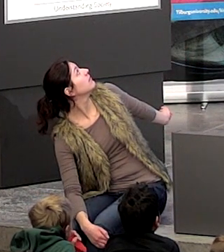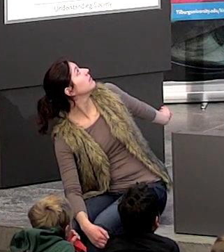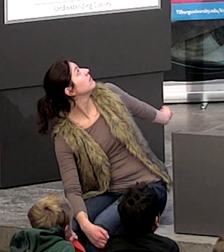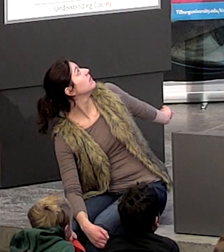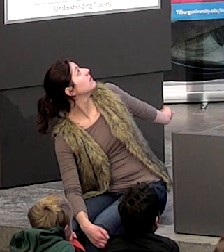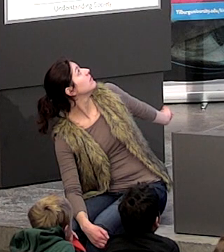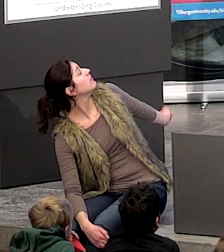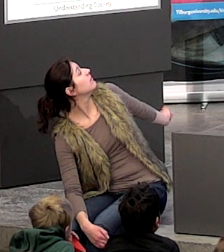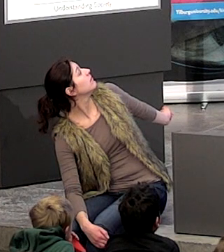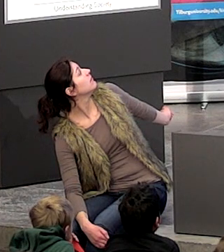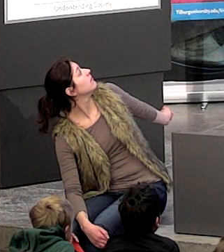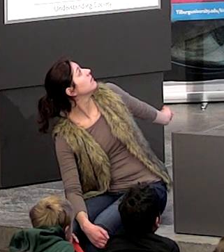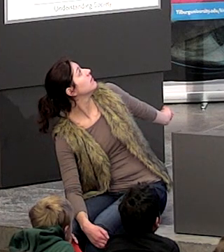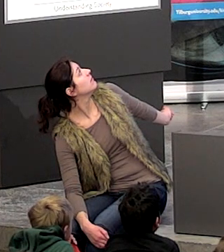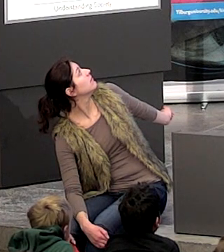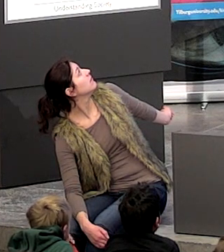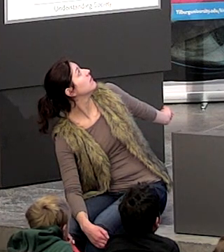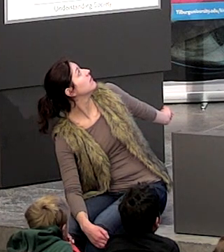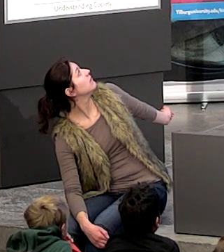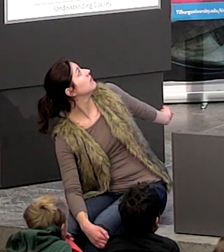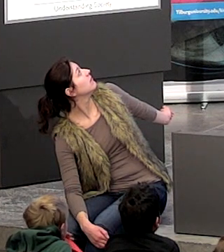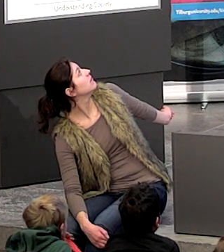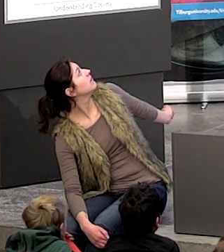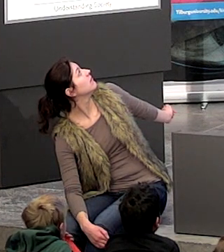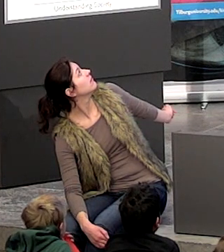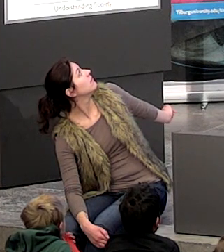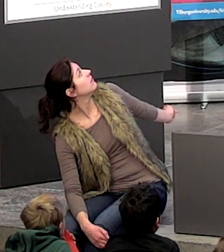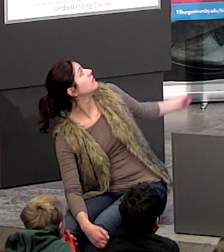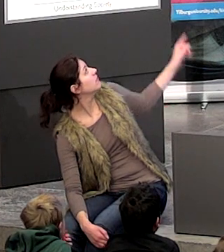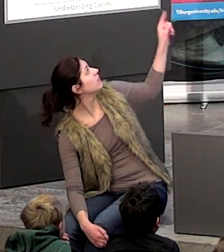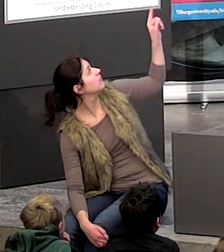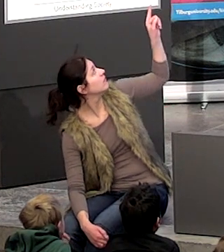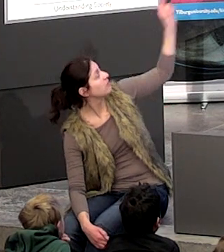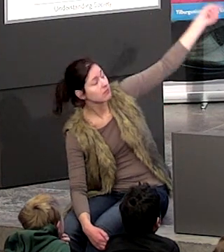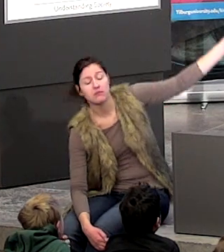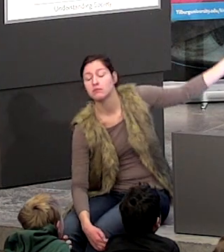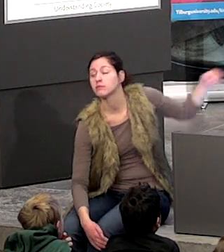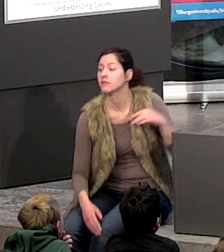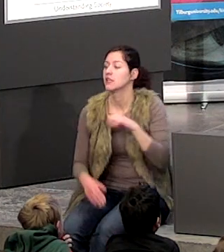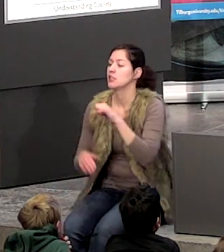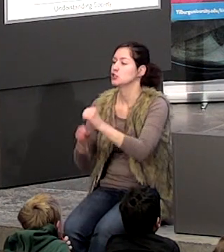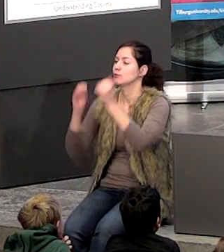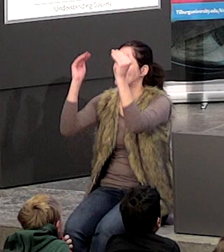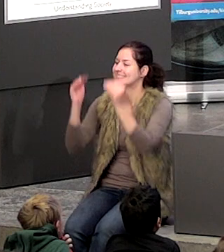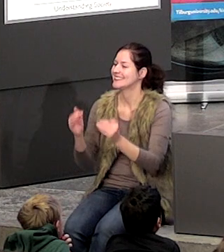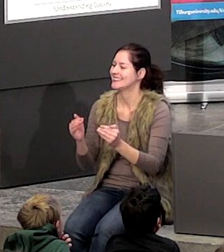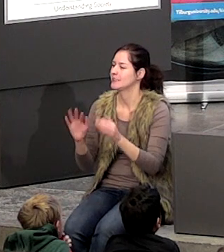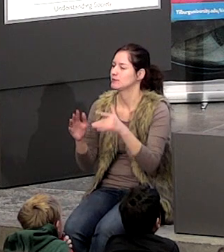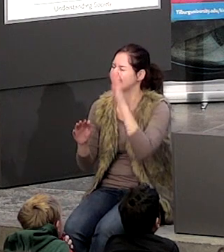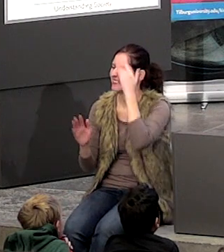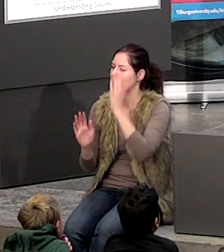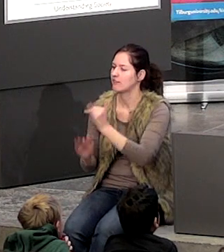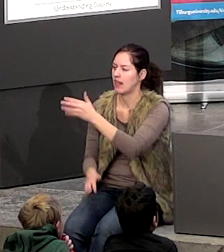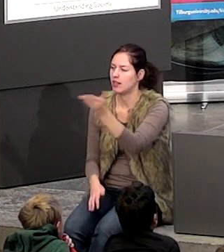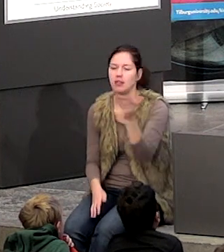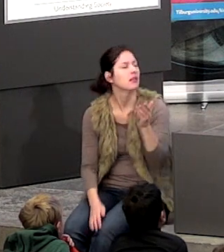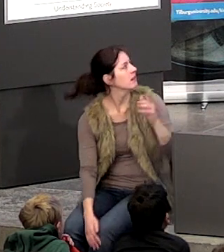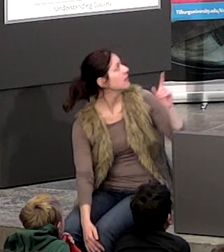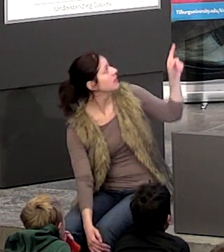Dat ik in de goede cel kom te staan. Dit is een spreadsheet, dat kennen jullie wel, hè? Oh, dit gaat niet goed.